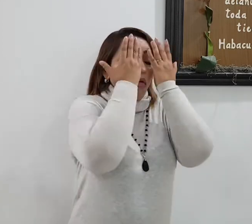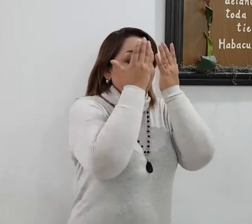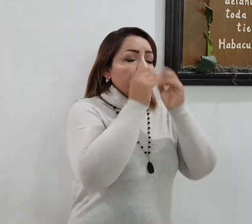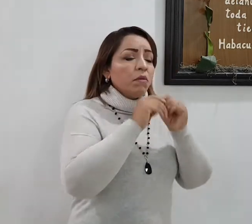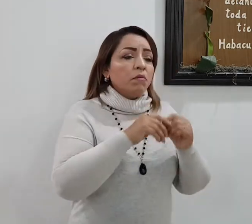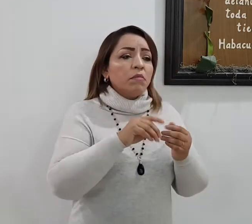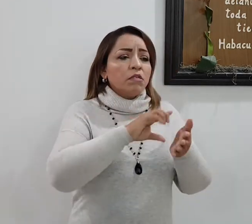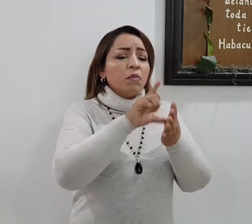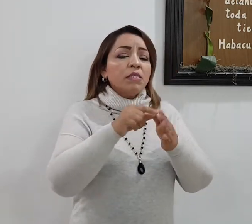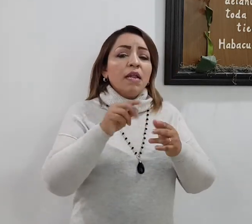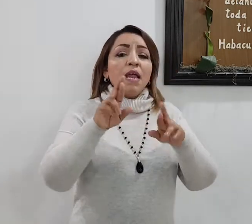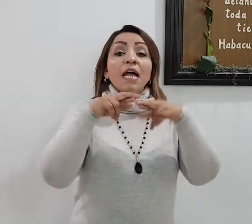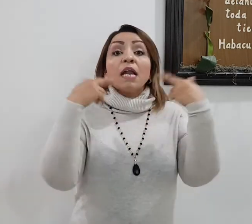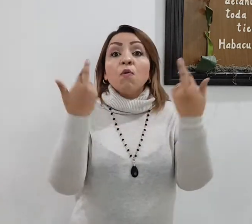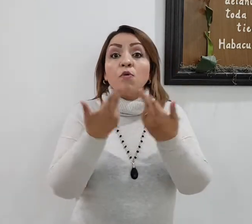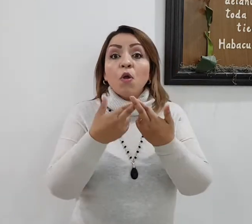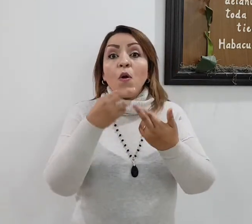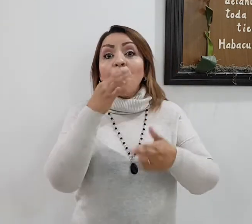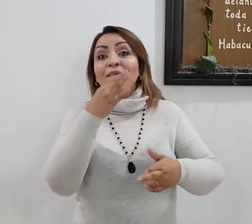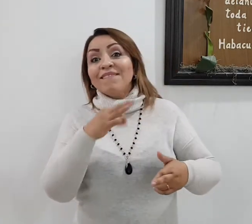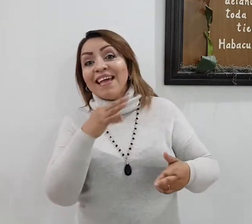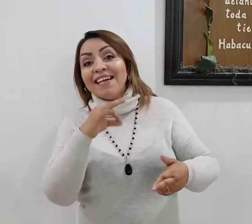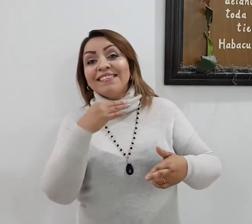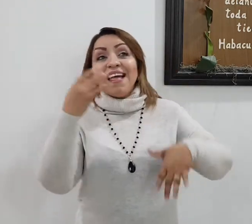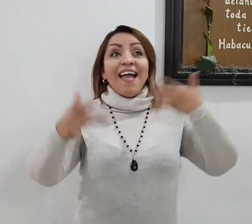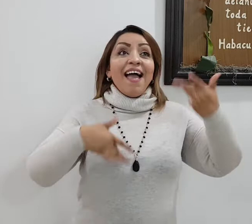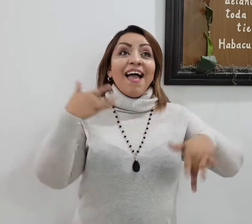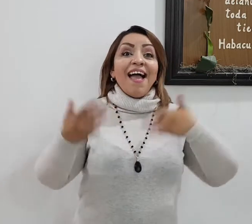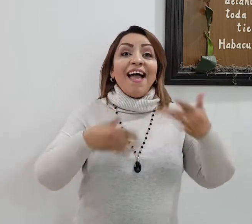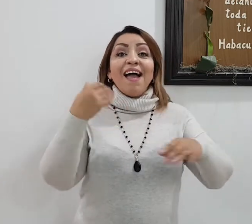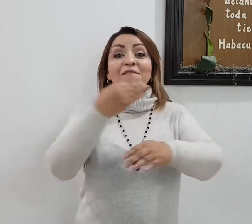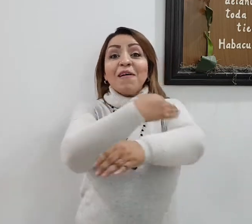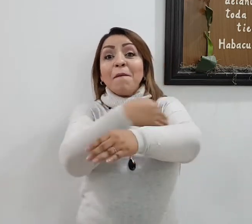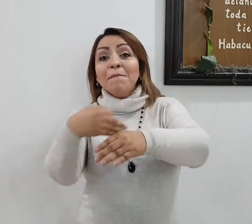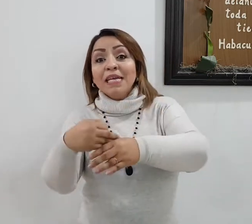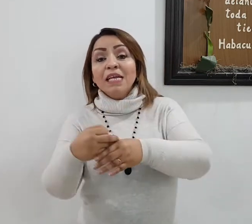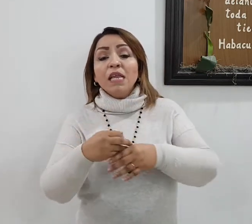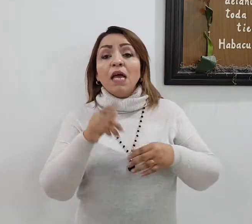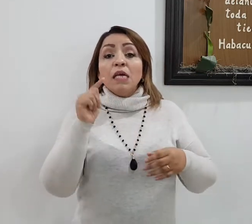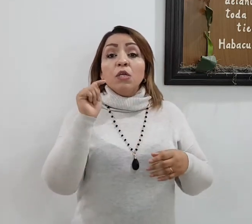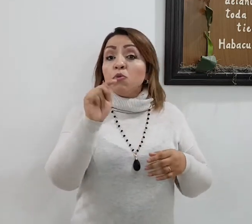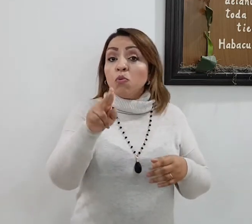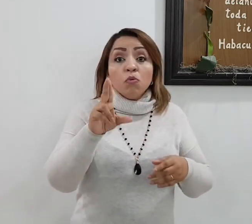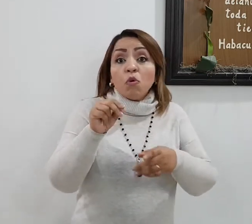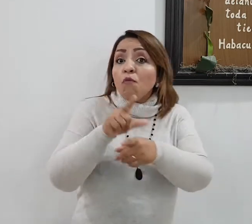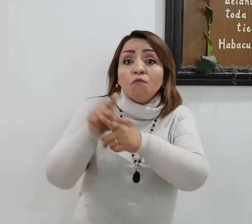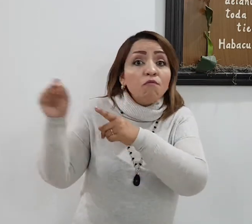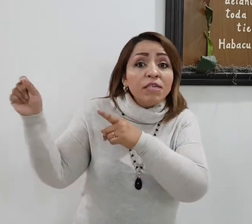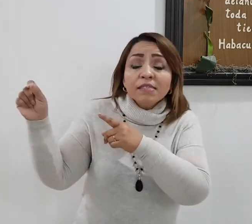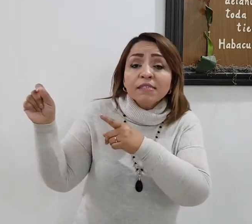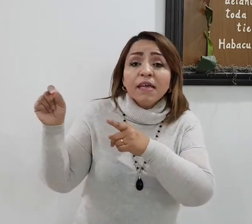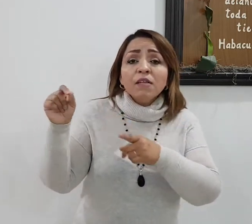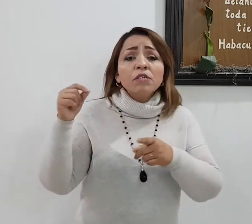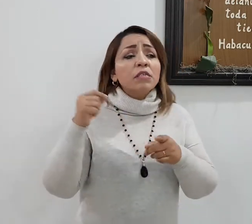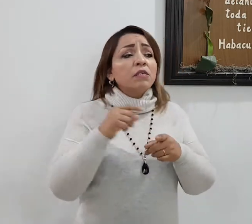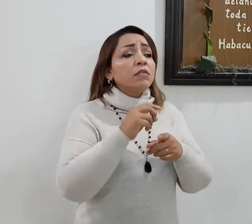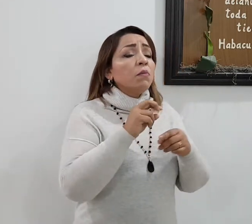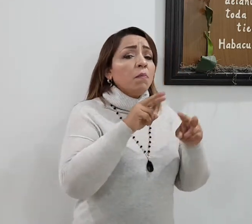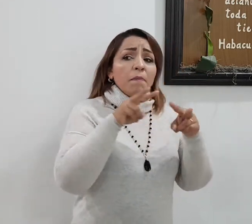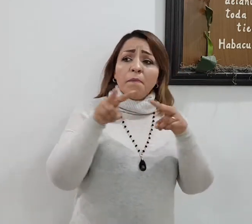tíos están haciendo cambios en sus vidas, y uno ya hasta cambió su carro por uno mejor, otro se puso